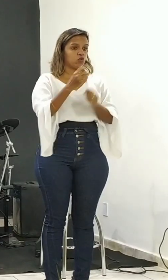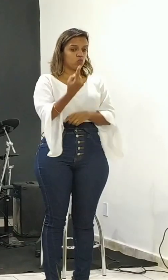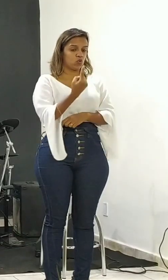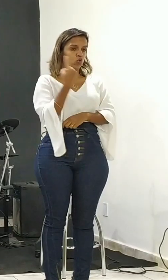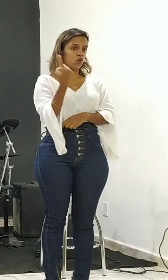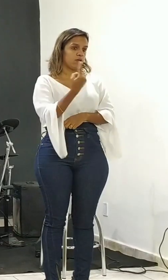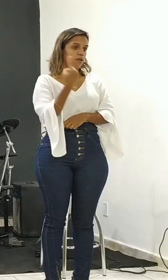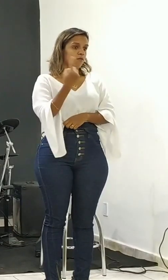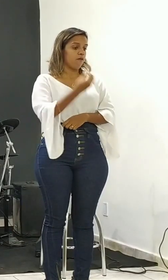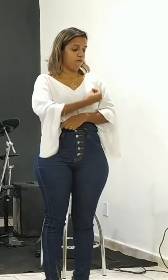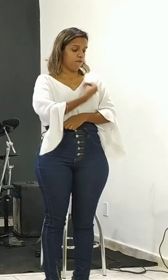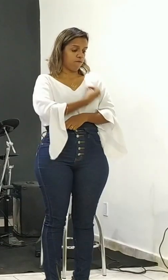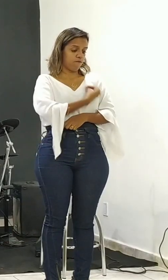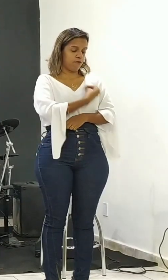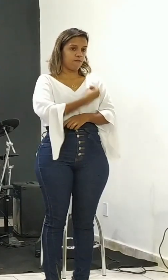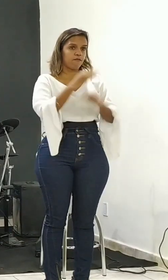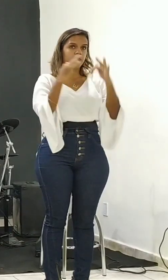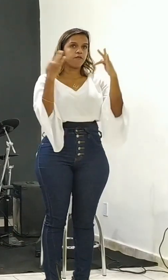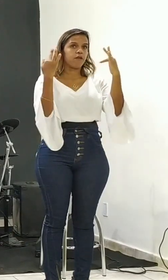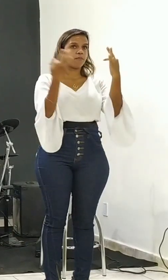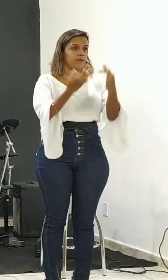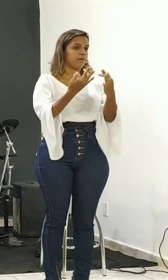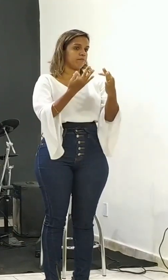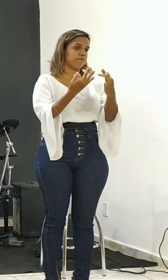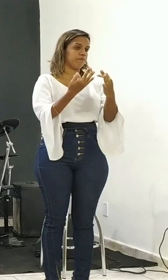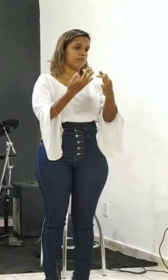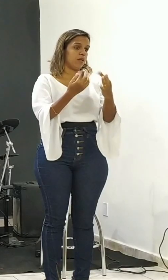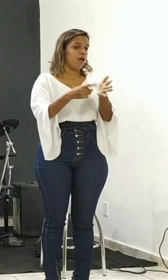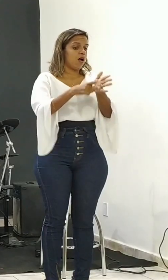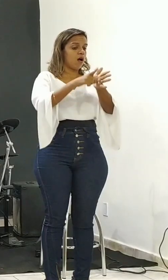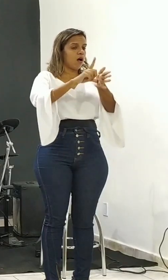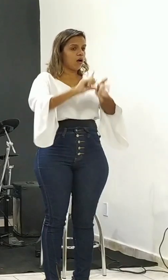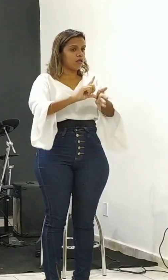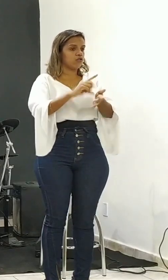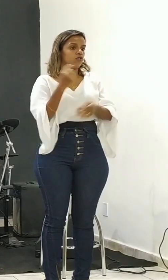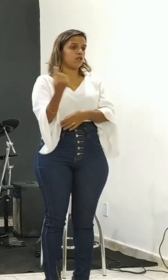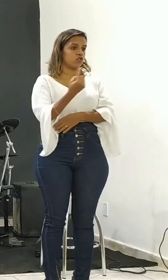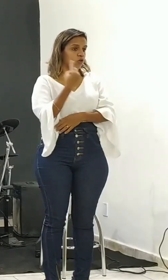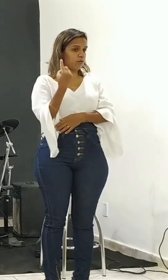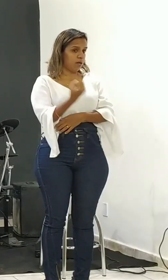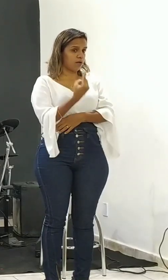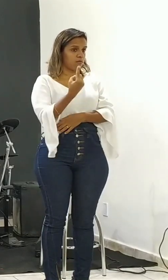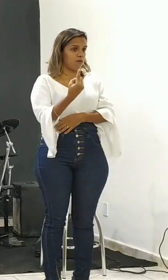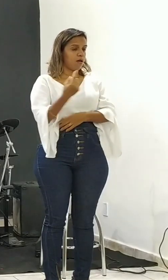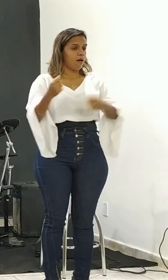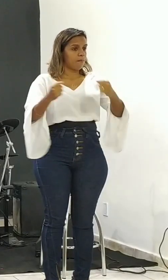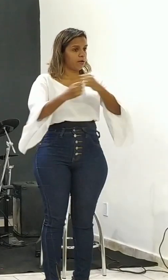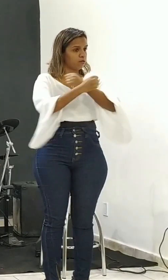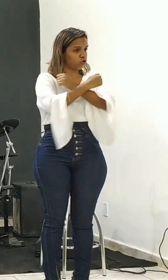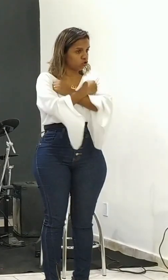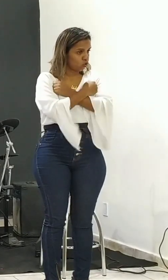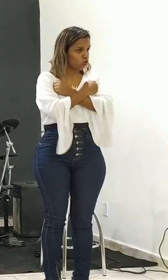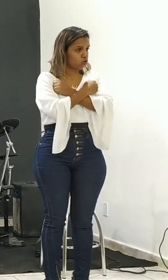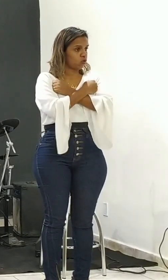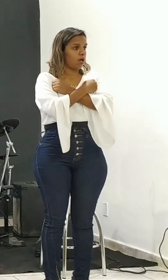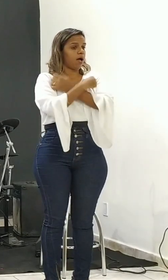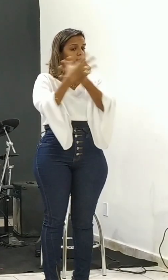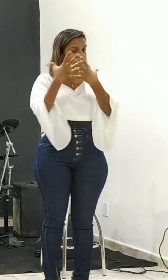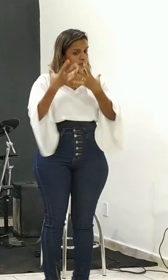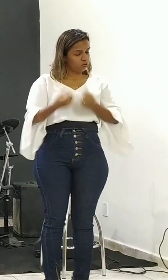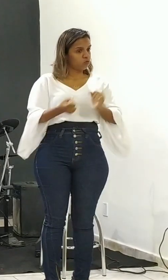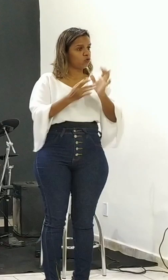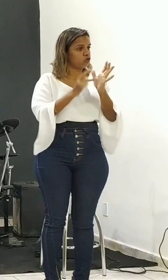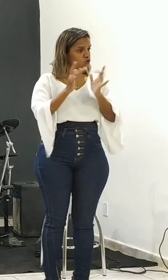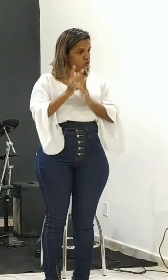mais solitário, né? Era solitário, mas abraçou Jesus, aceitou Jesus como seu Salvador. Agora ele vive em